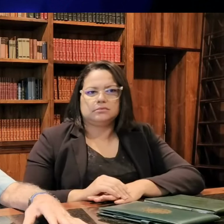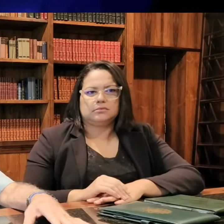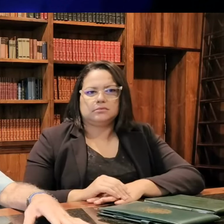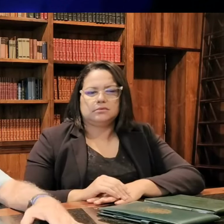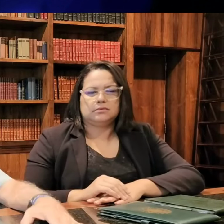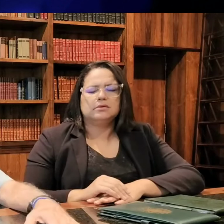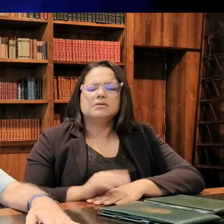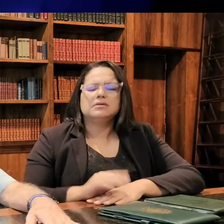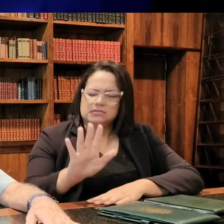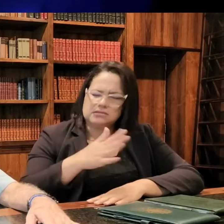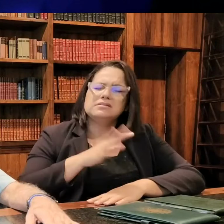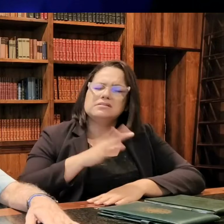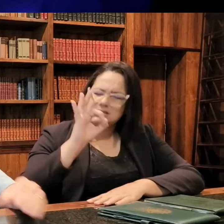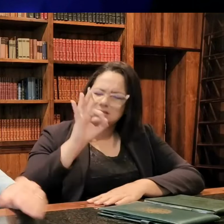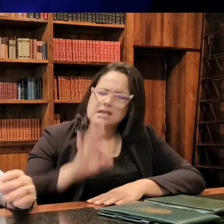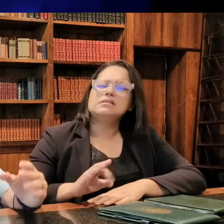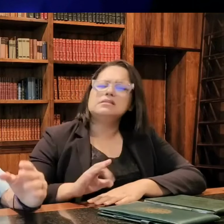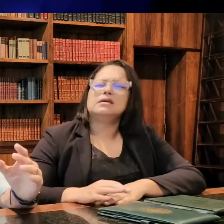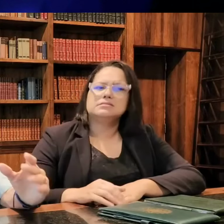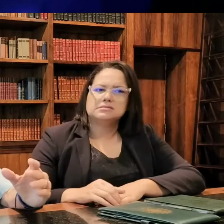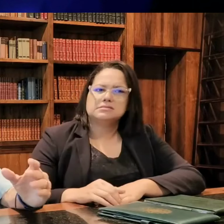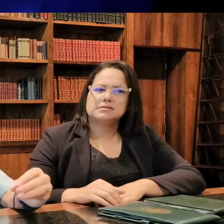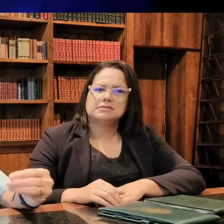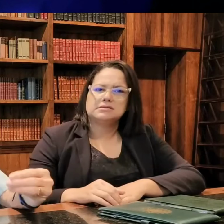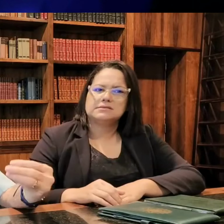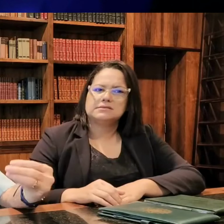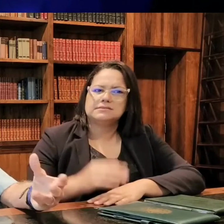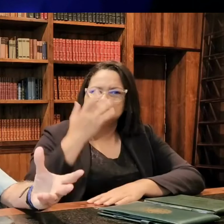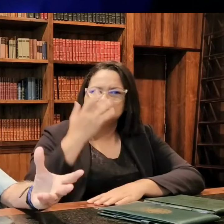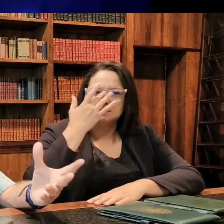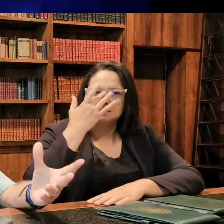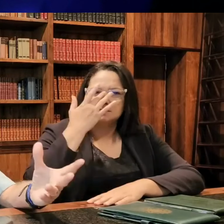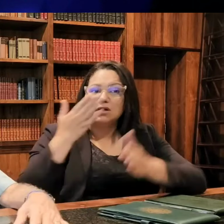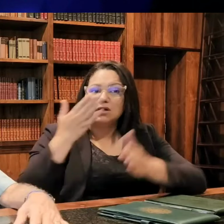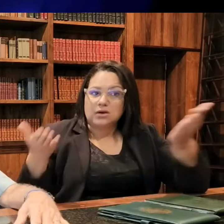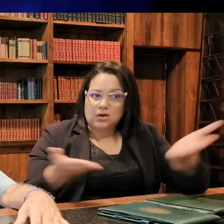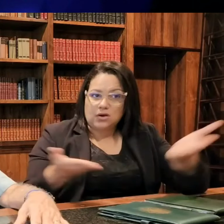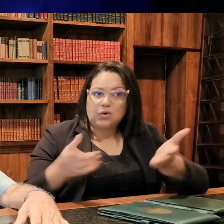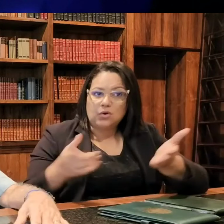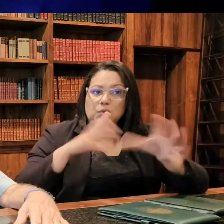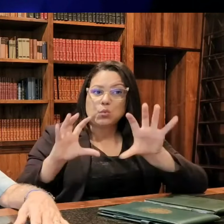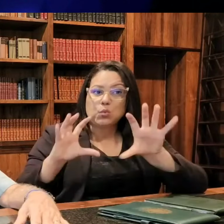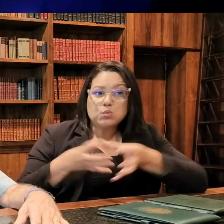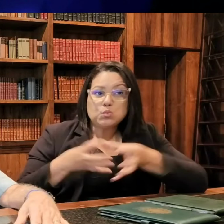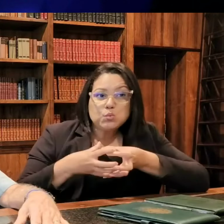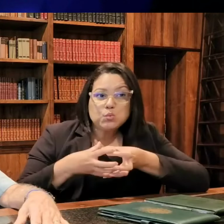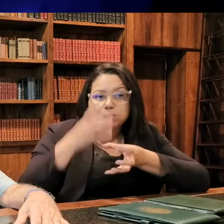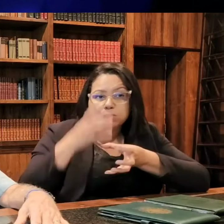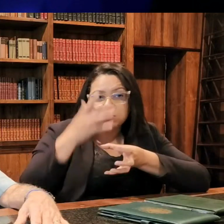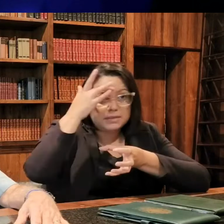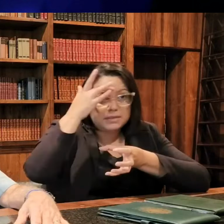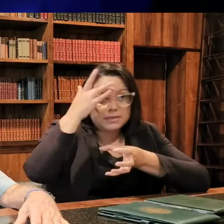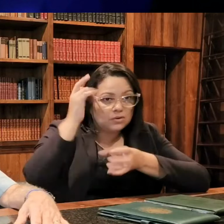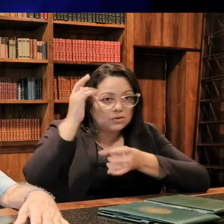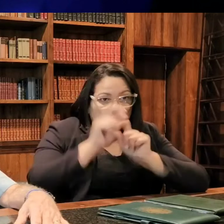Pode ter certeza disso. Hoje, temos uma massa de pessoas